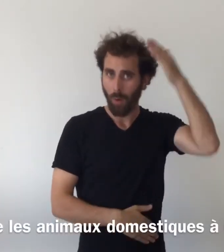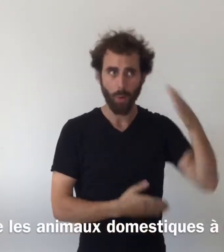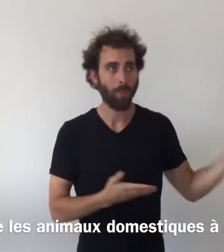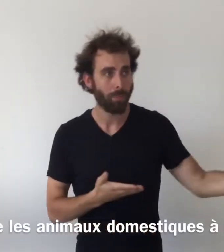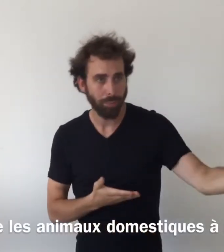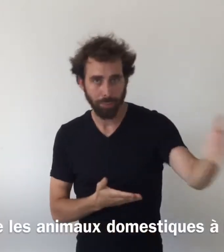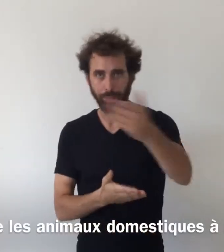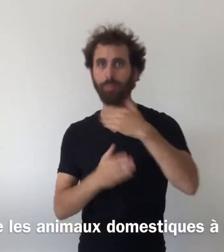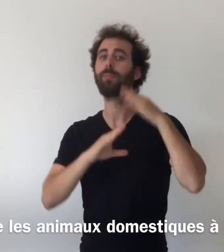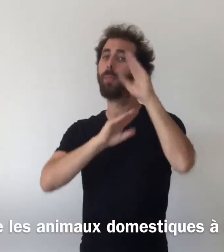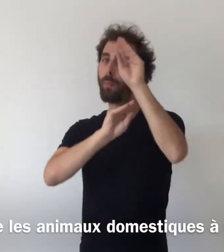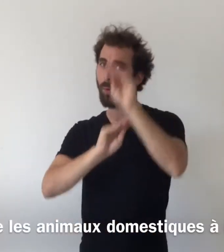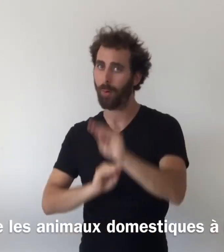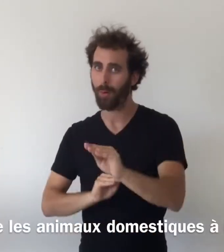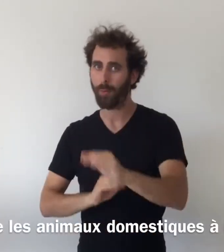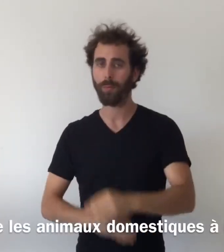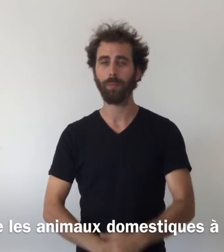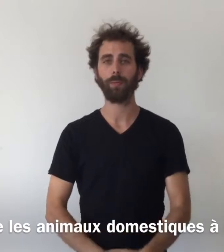Mettre les animaux domestiques à l'abri.